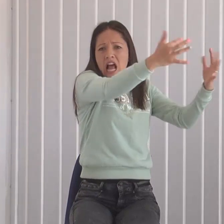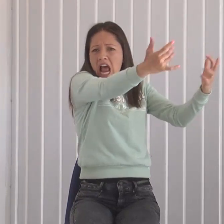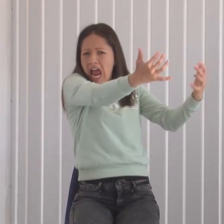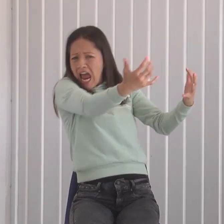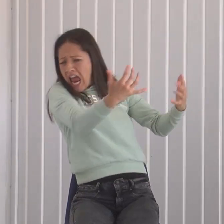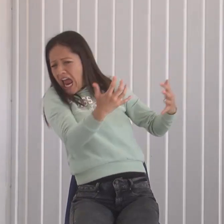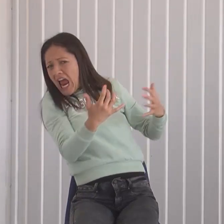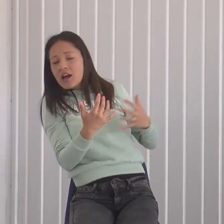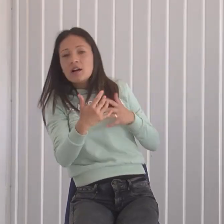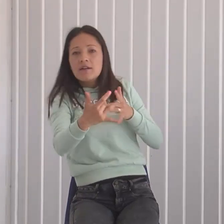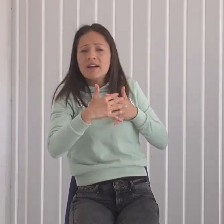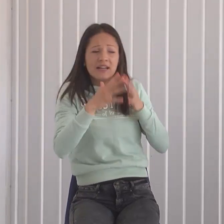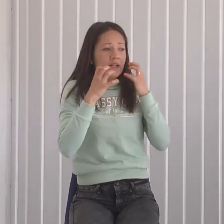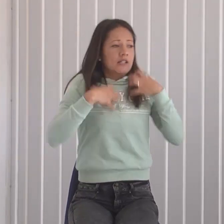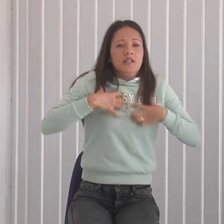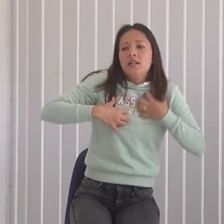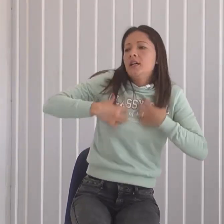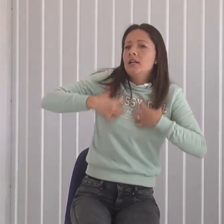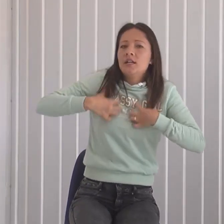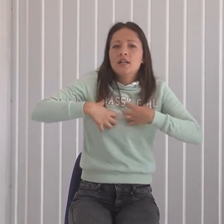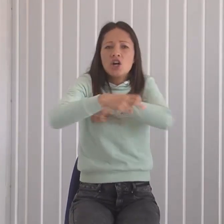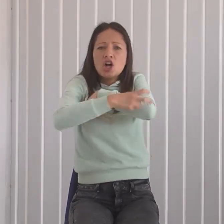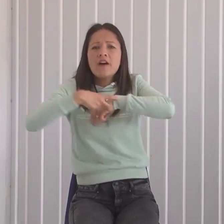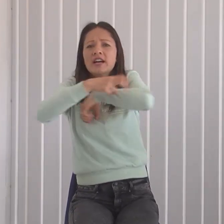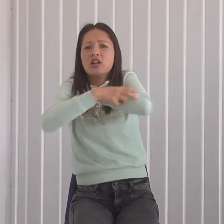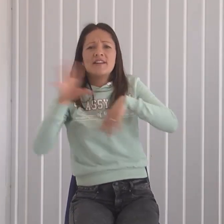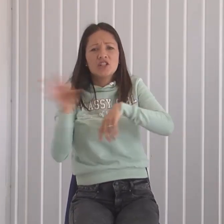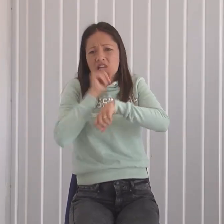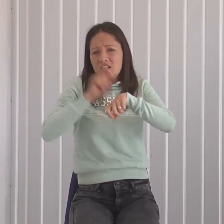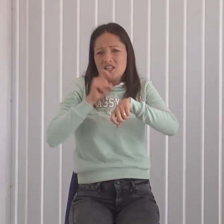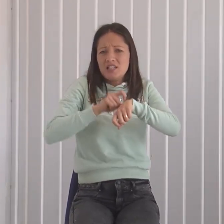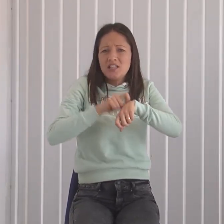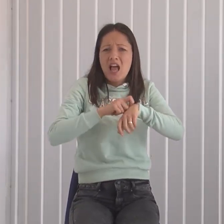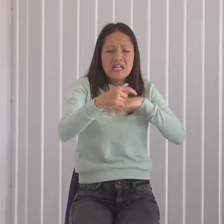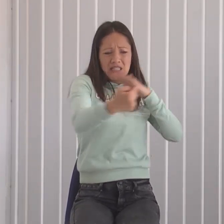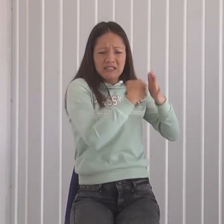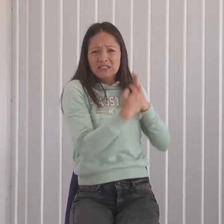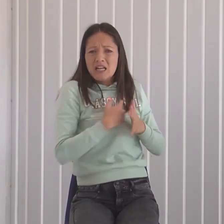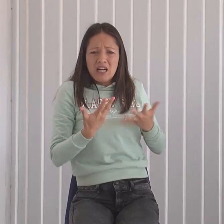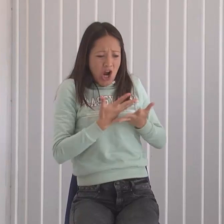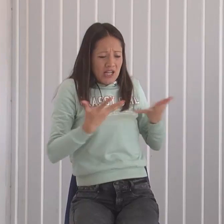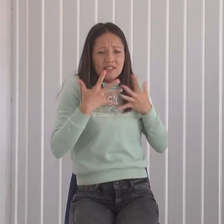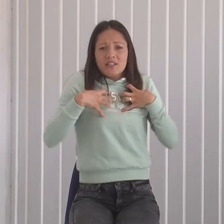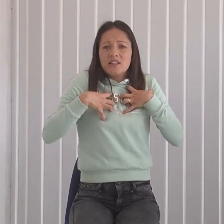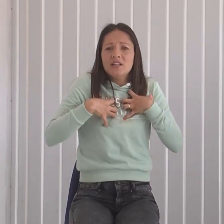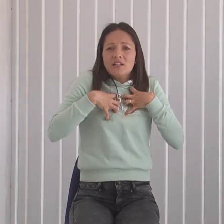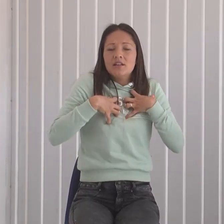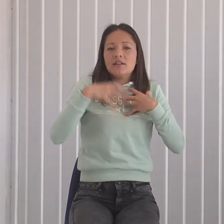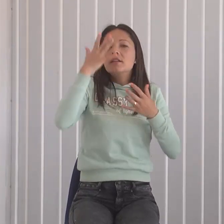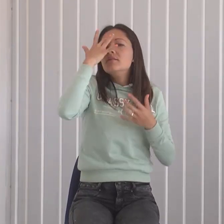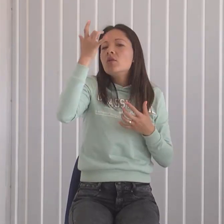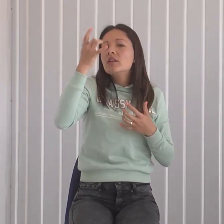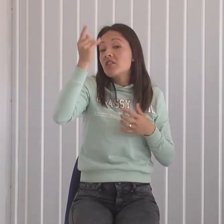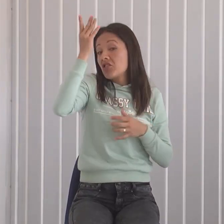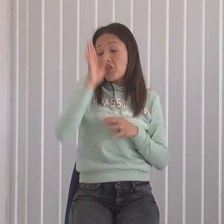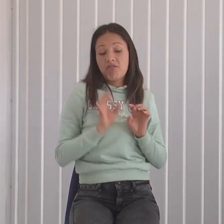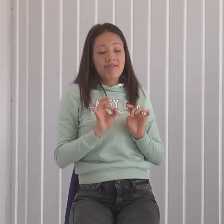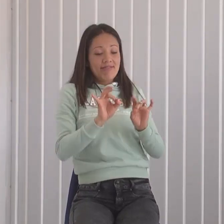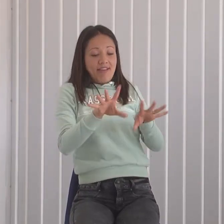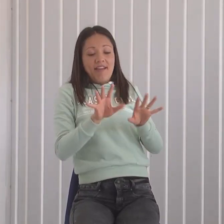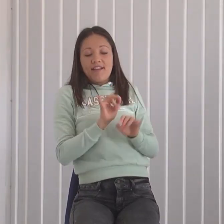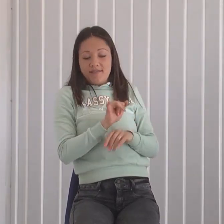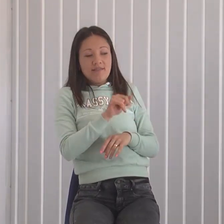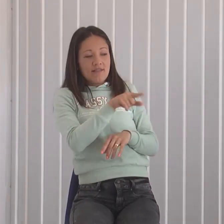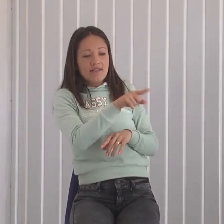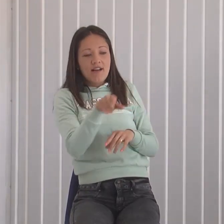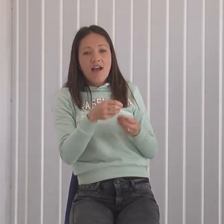otro pueblo, y el otro pueblo, y los van a robar en todo momento, y los van a saquear. ¿Por qué? Porque Dios en ese momento los está